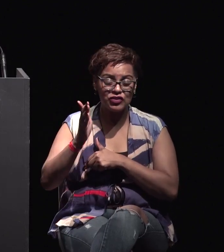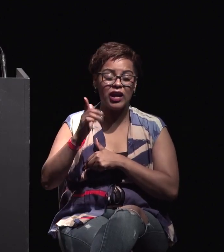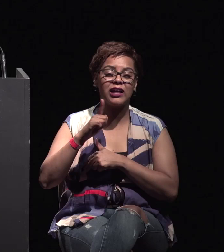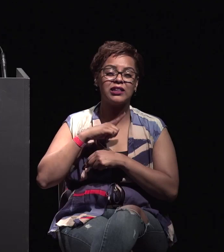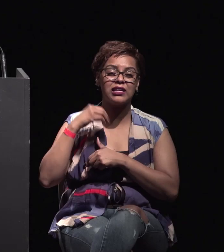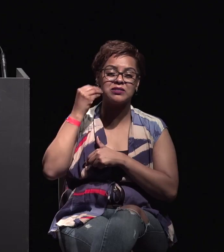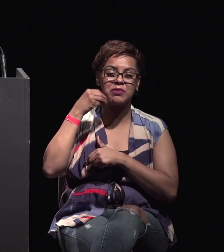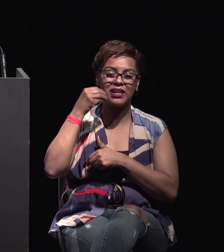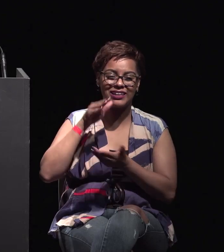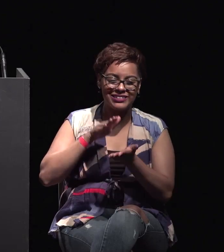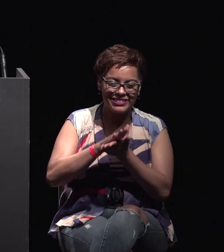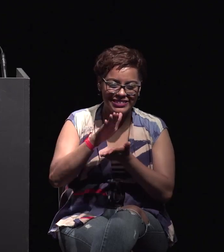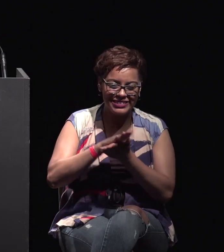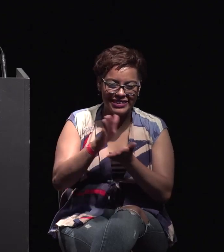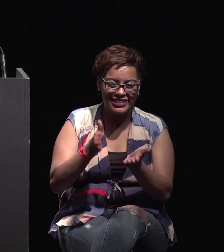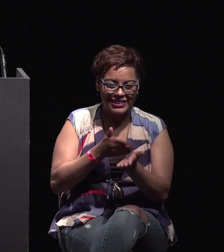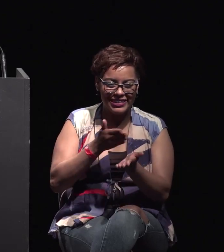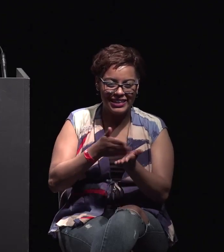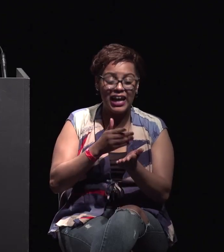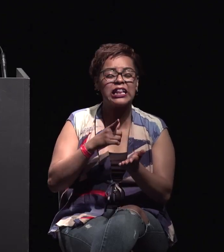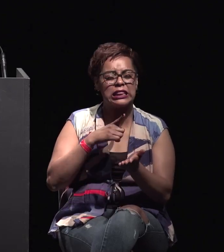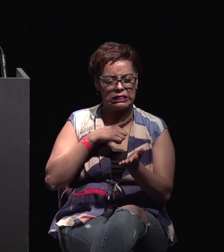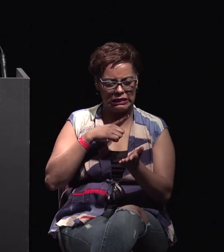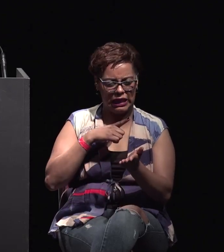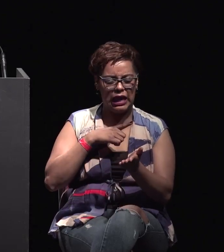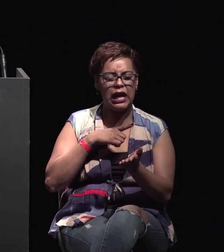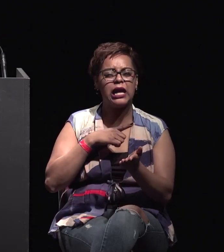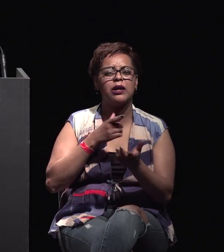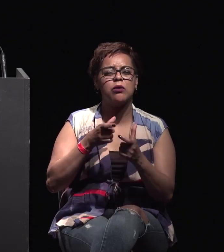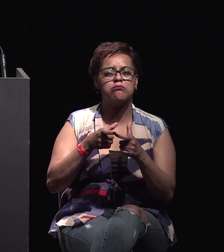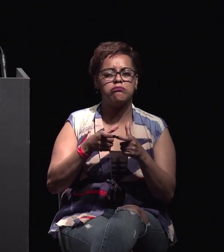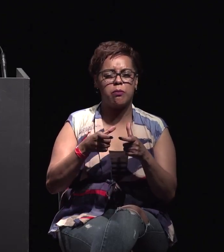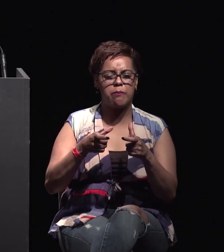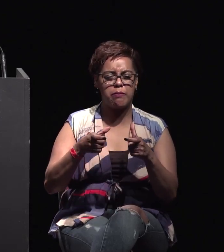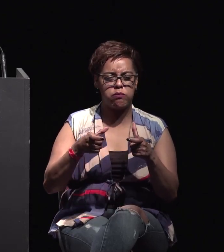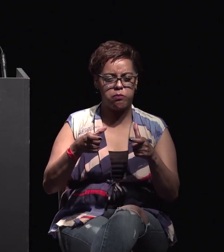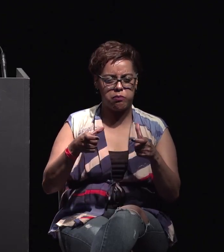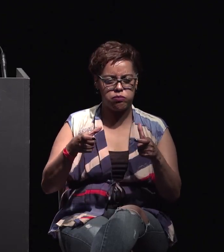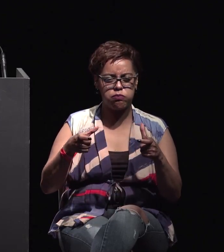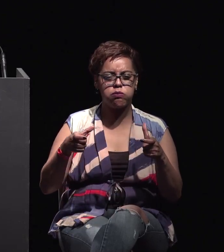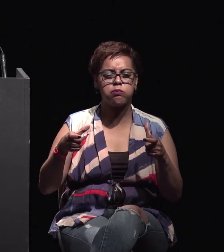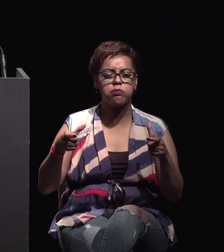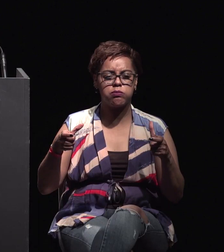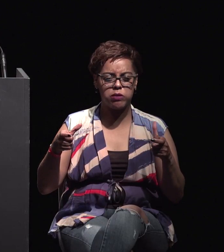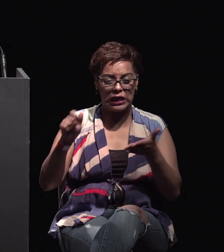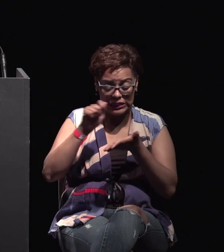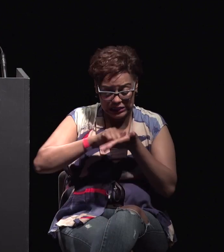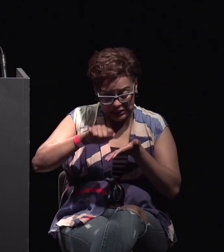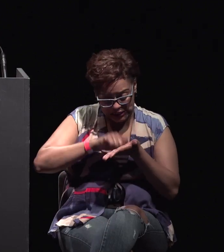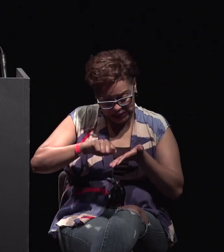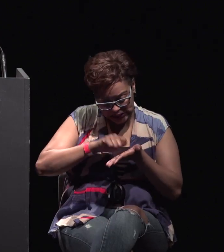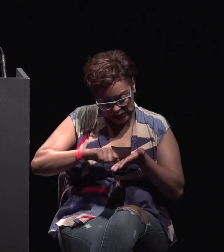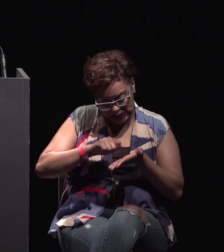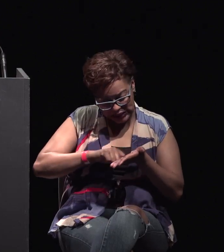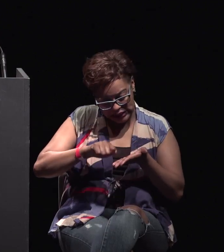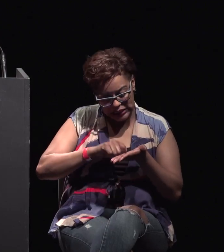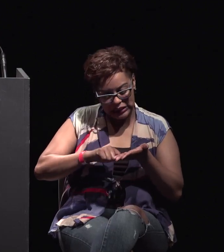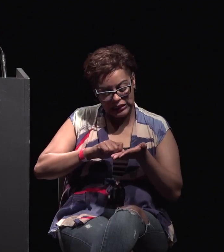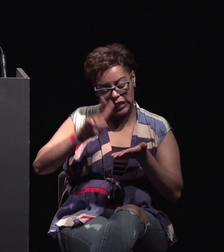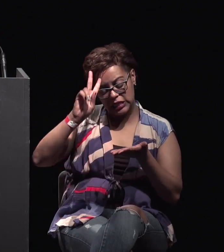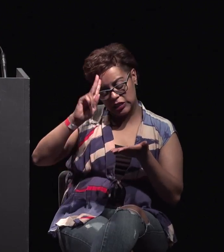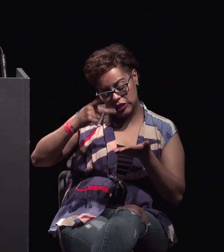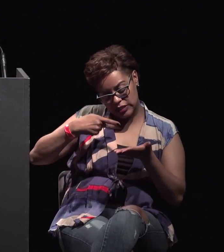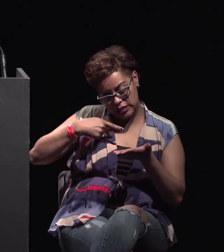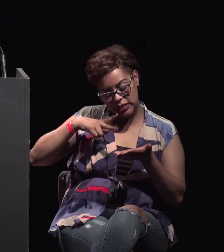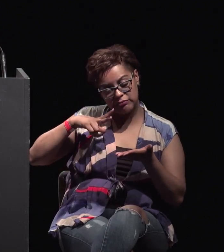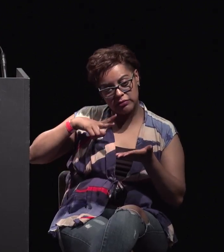mercado, né? Há um crescimento dos campos de produção de escrita, fundados na escrita de si e